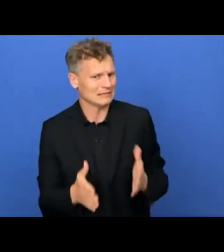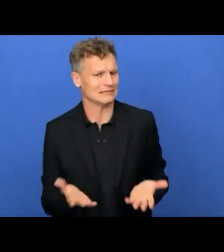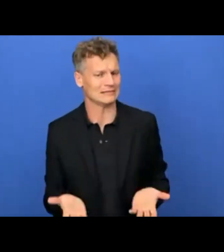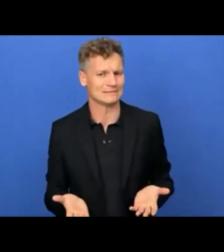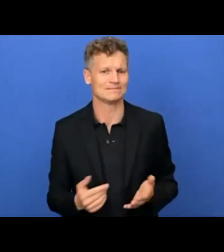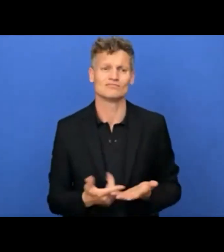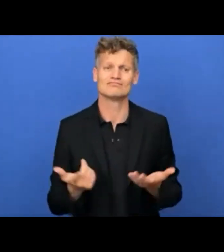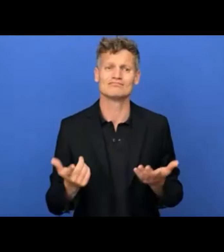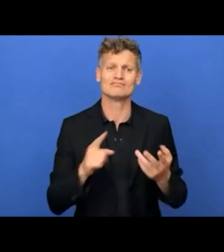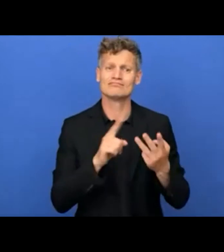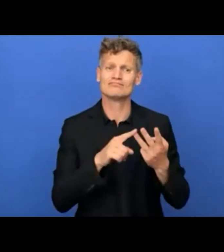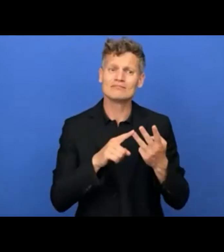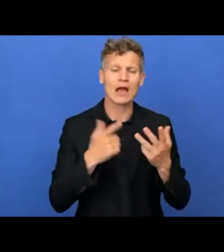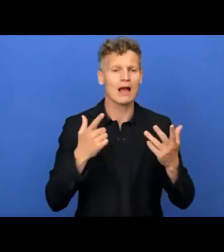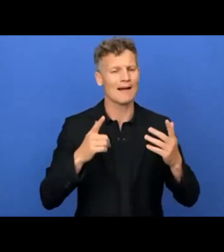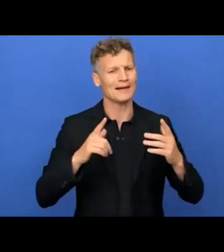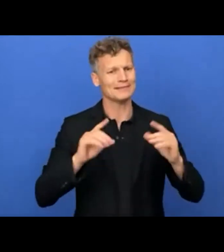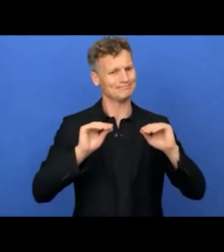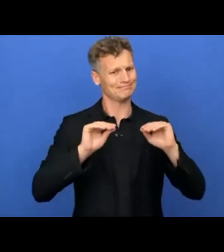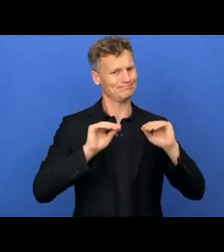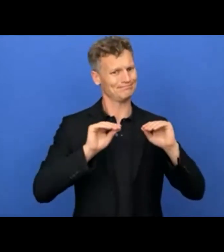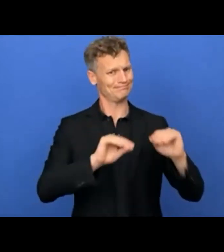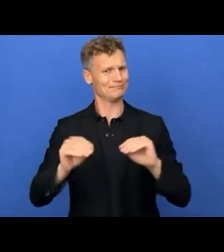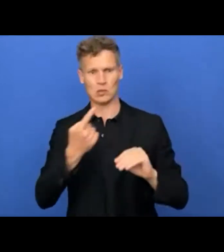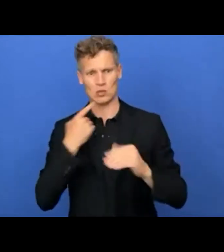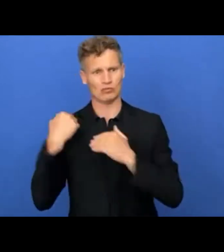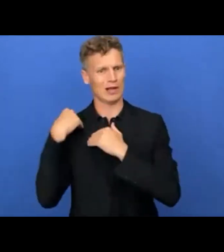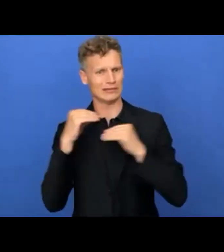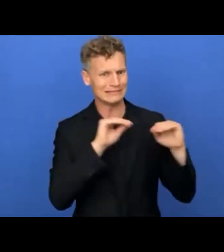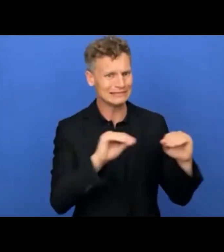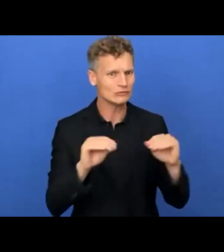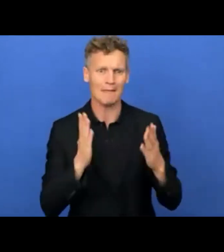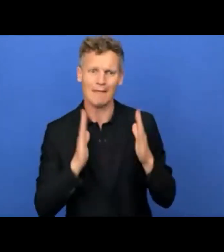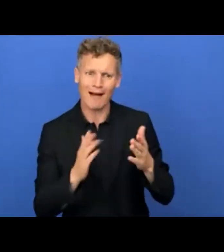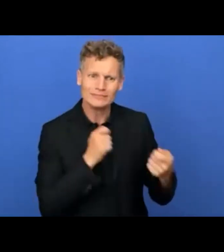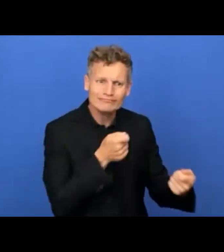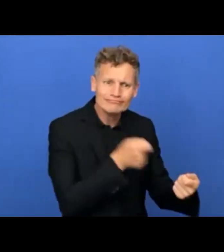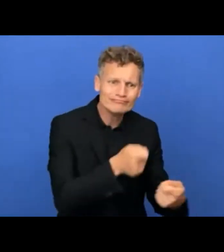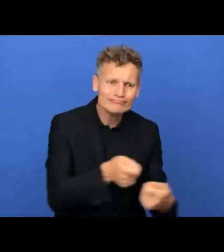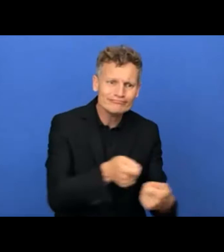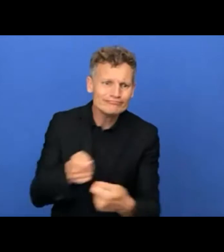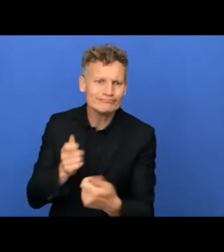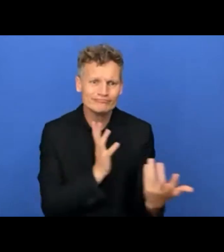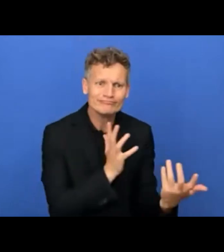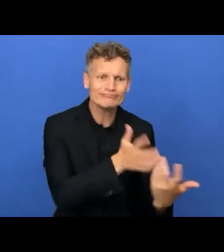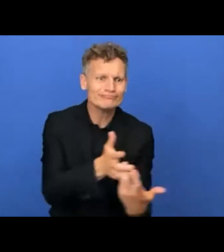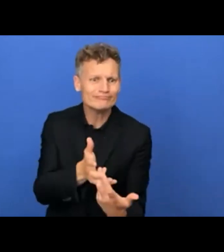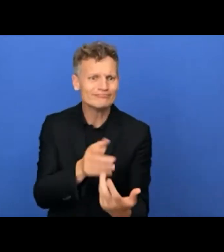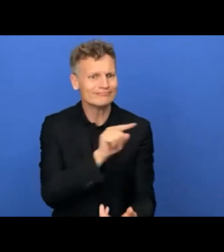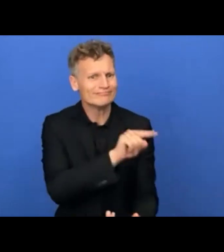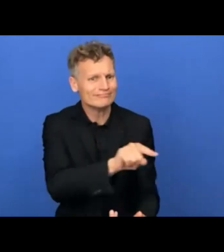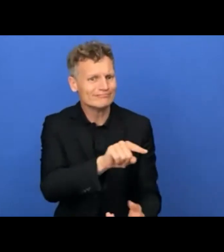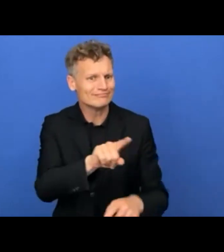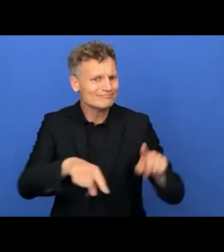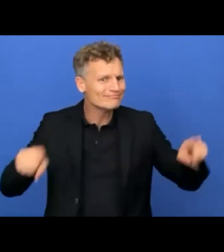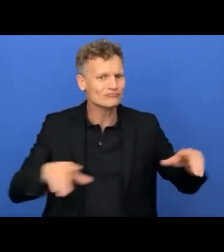les programmes et la pédagogie, tout ceci doit correspondre aux vrais besoins des enfants,